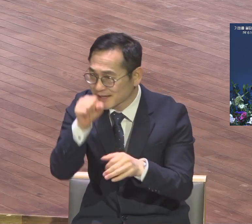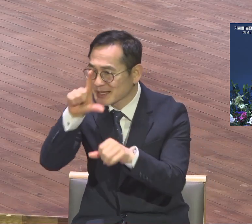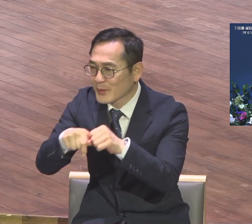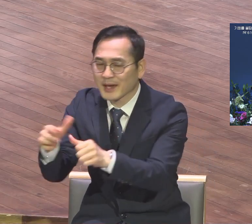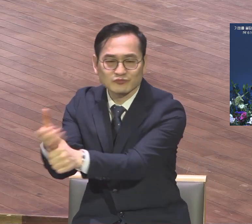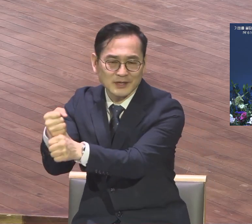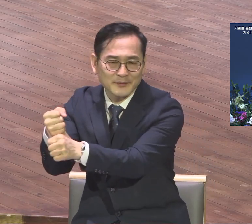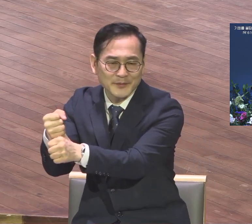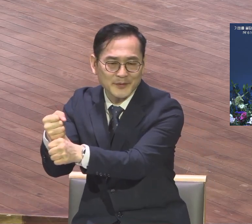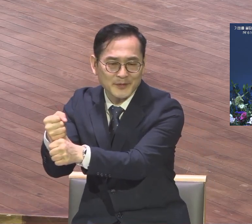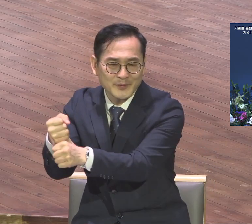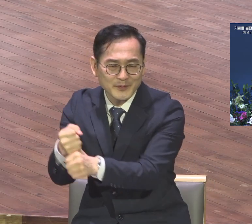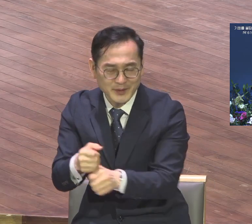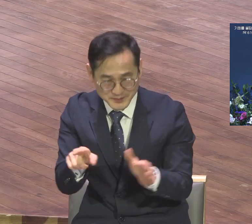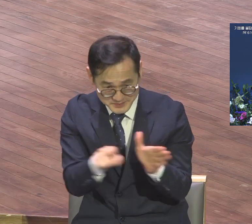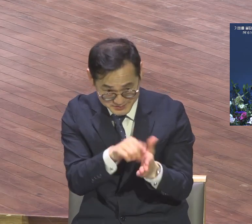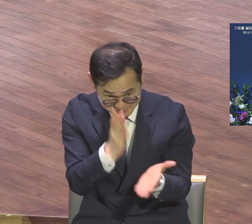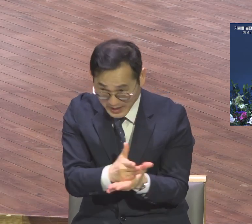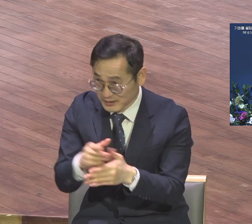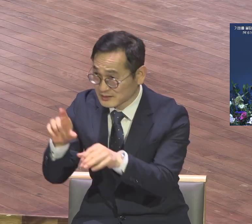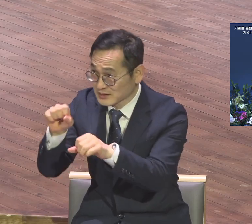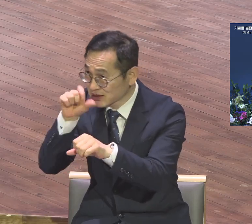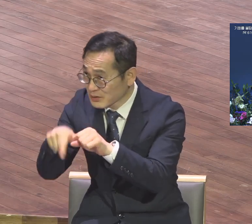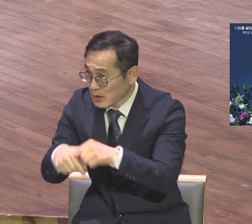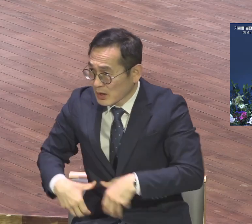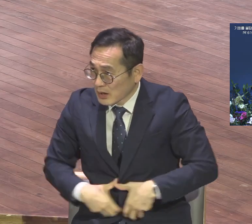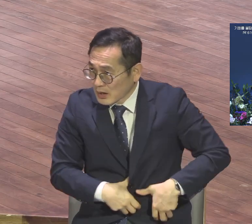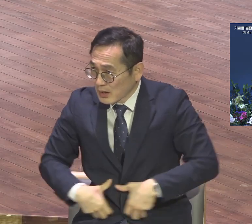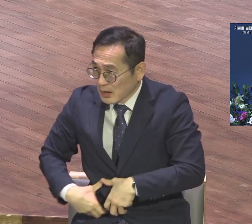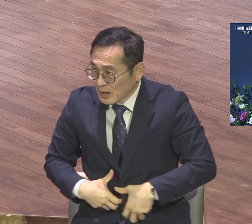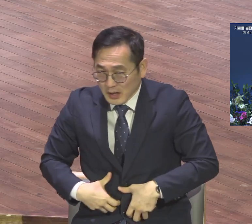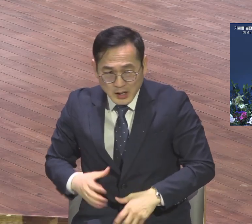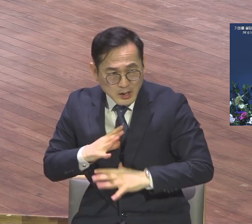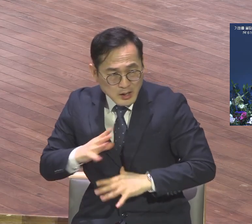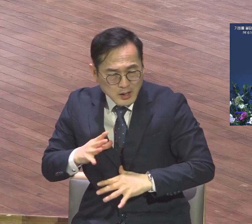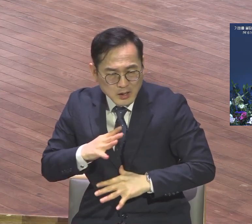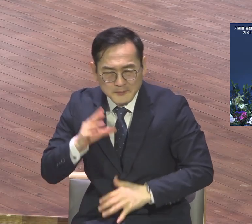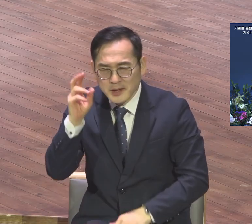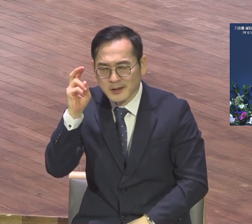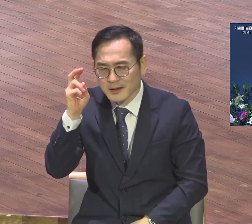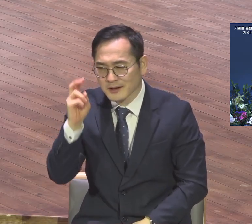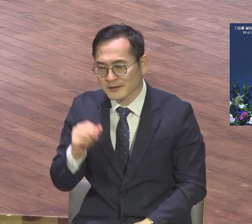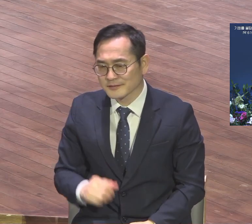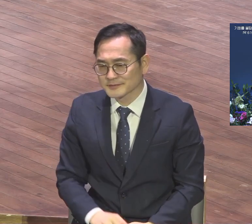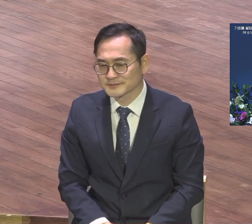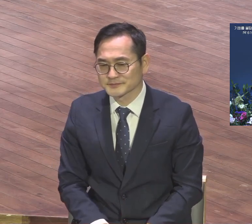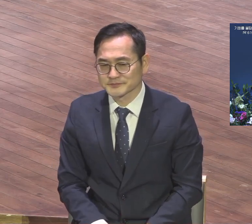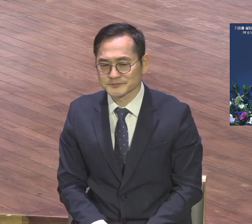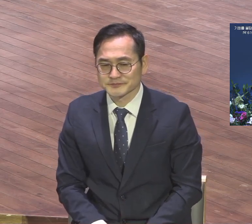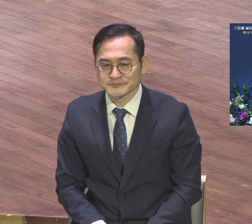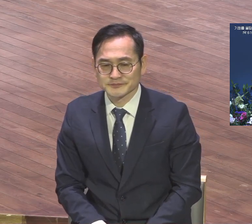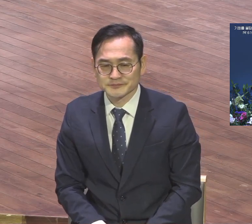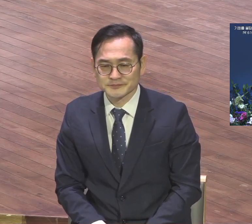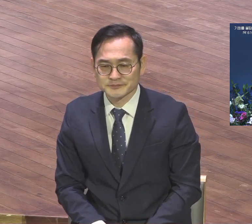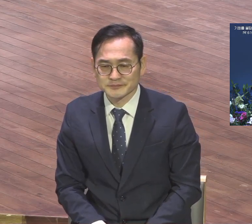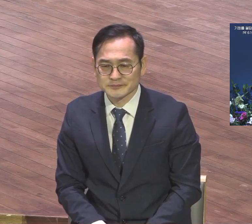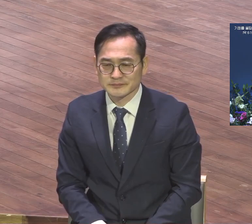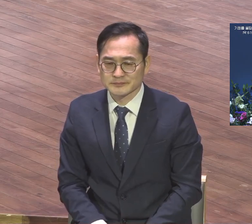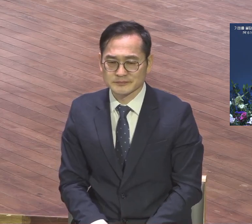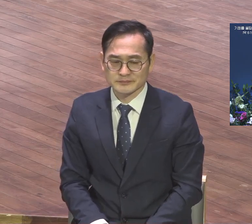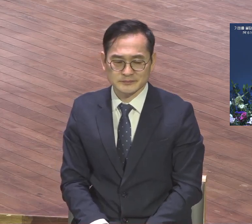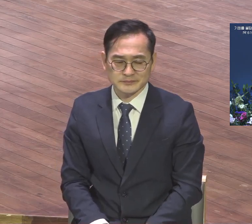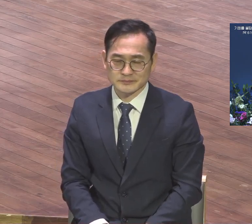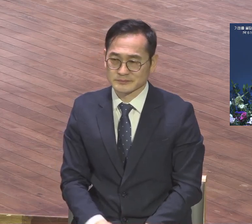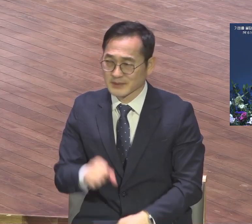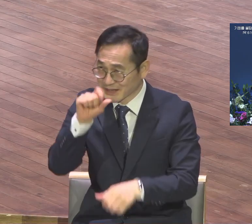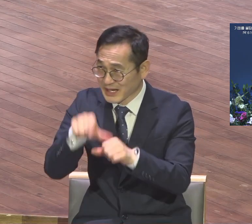믿음을 통해서, 믿음을 통해서 붙잡을 수 있어요. 이 의심 많은 사람들은요, 믿음이 없는 사람들은요,